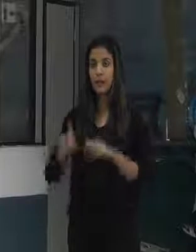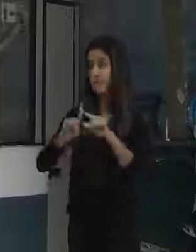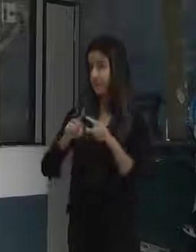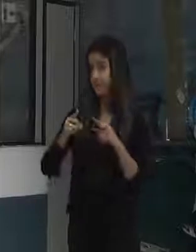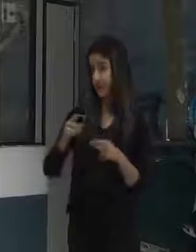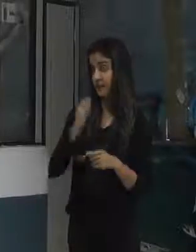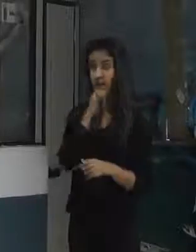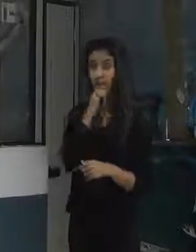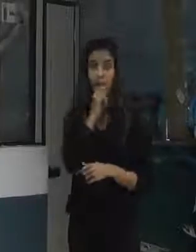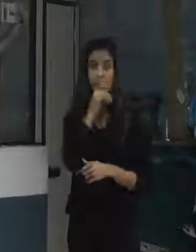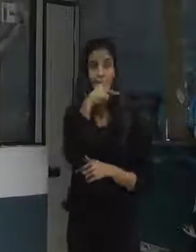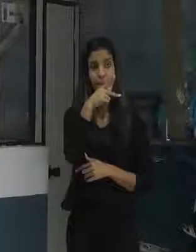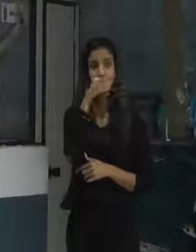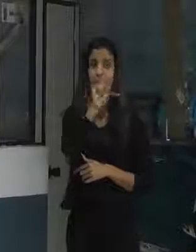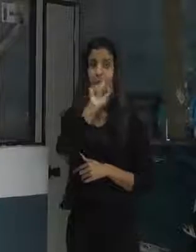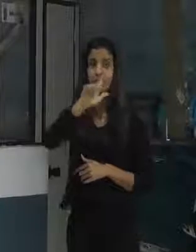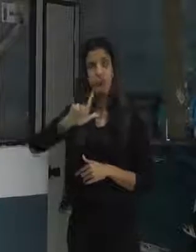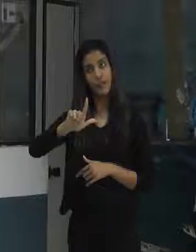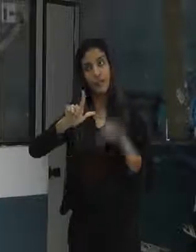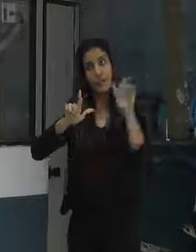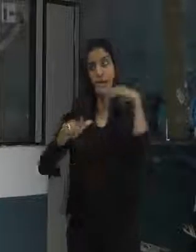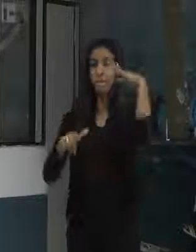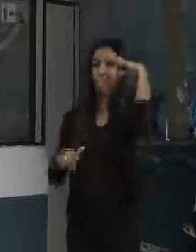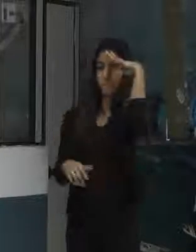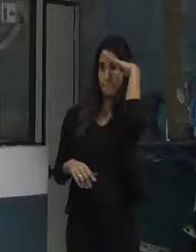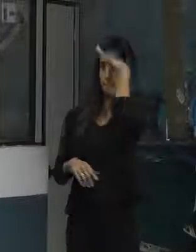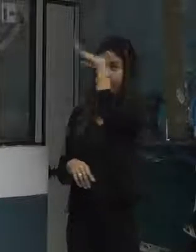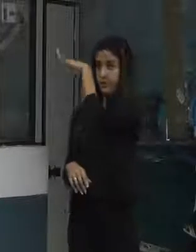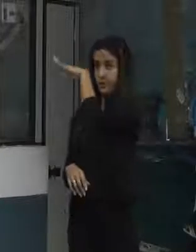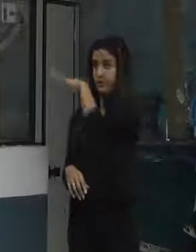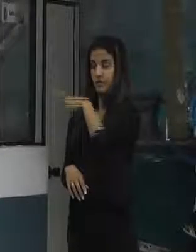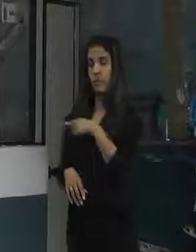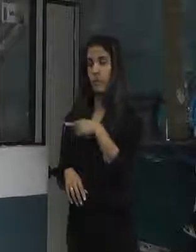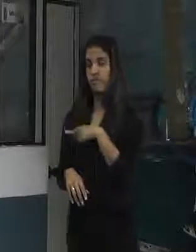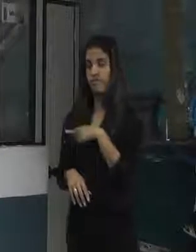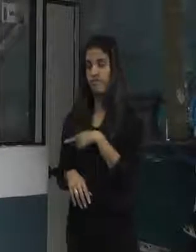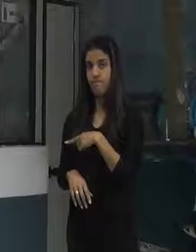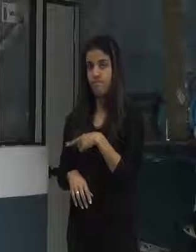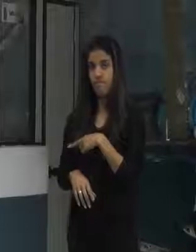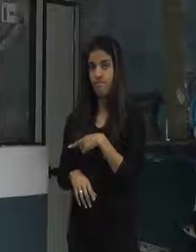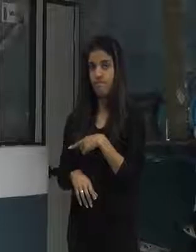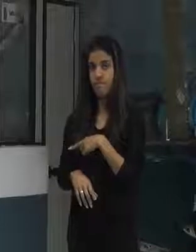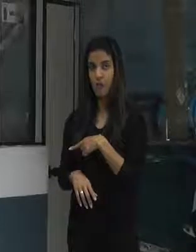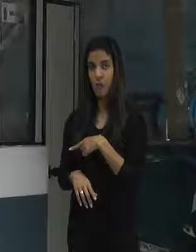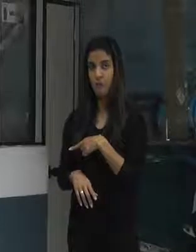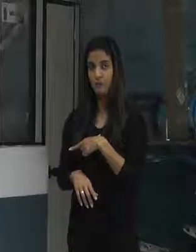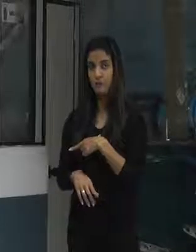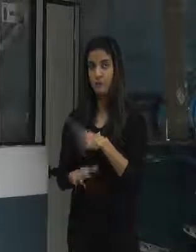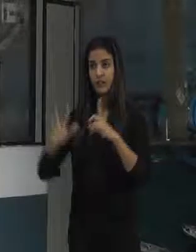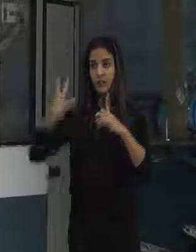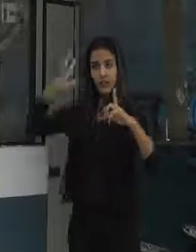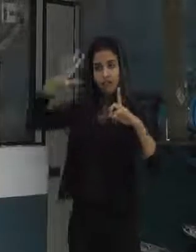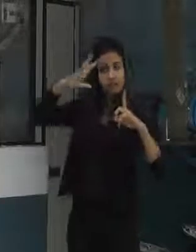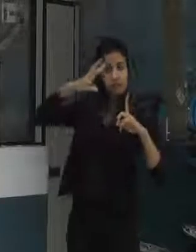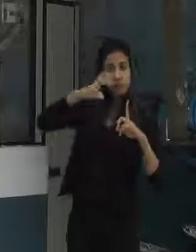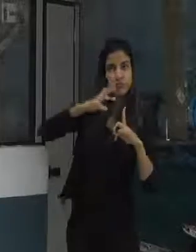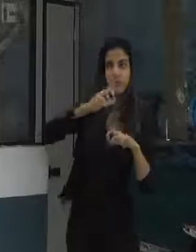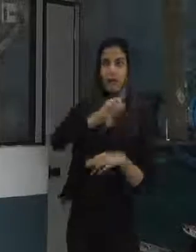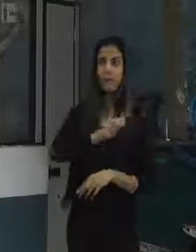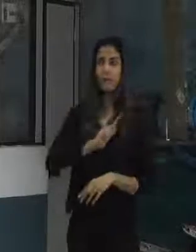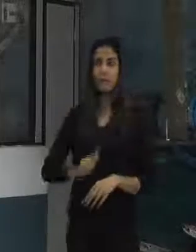o partido do presidente da República, que inclusive vem tentando castigar o governador do estado, que muito tem feito